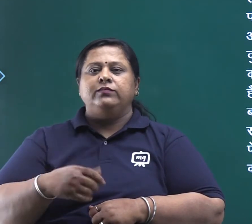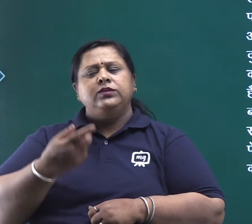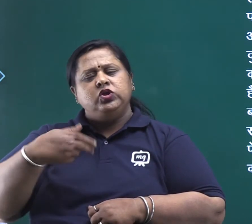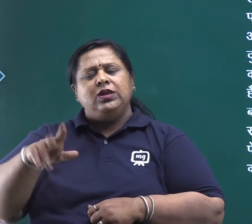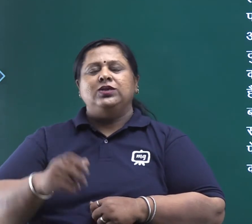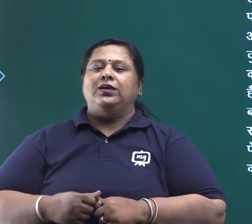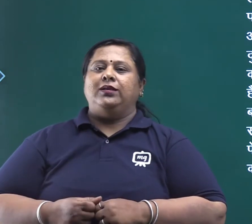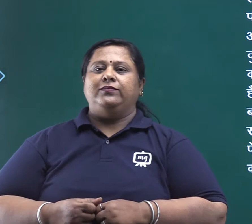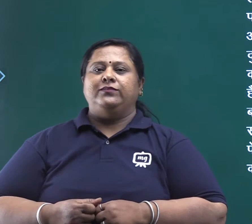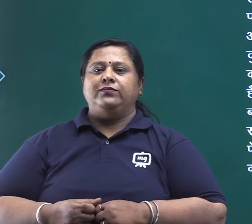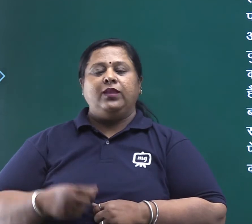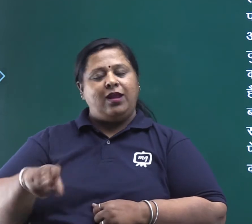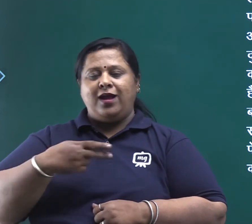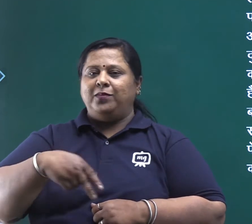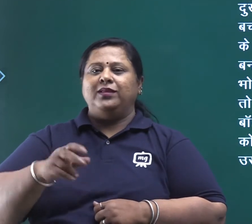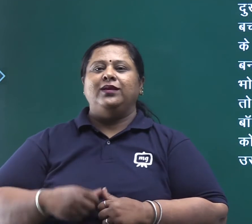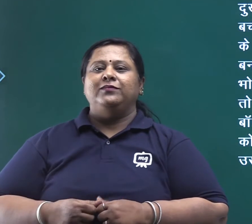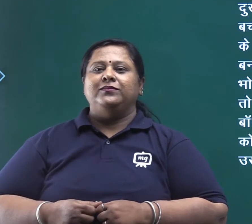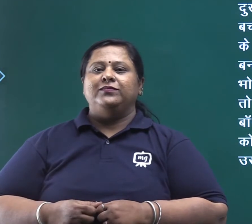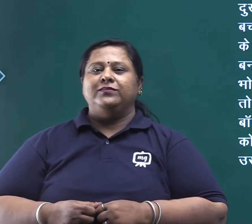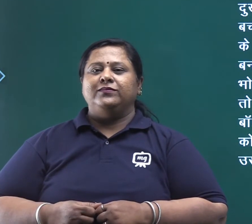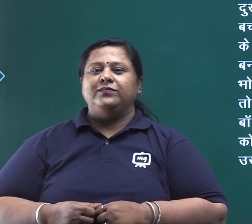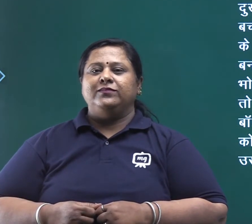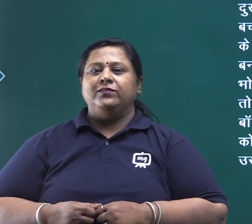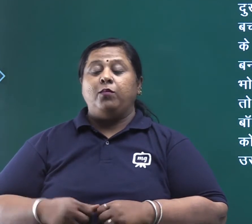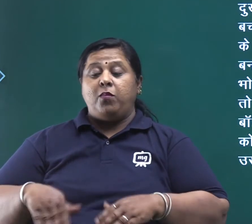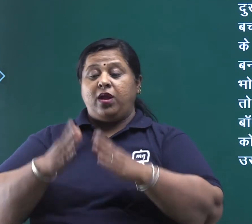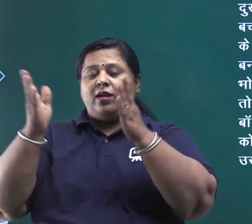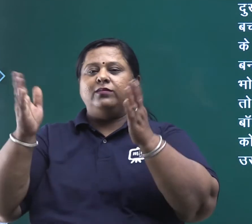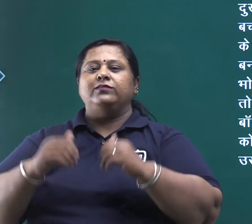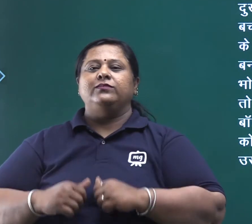चला जाता है। आगे बढ़ते हैं। पेड़,